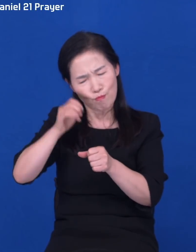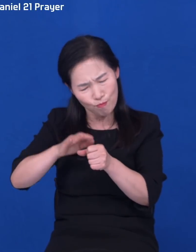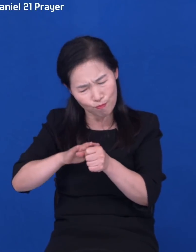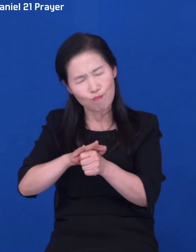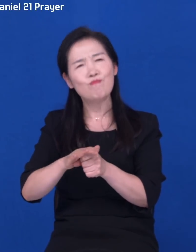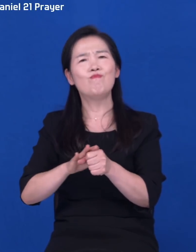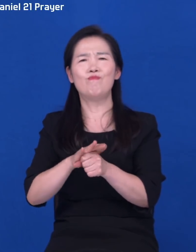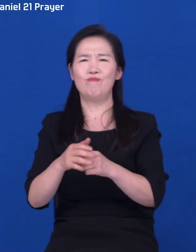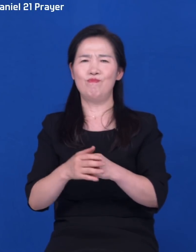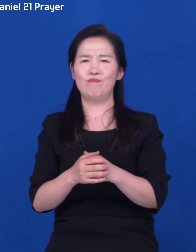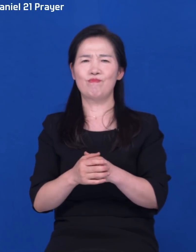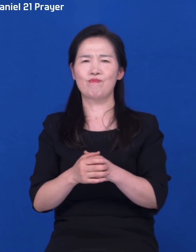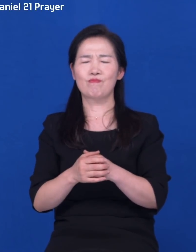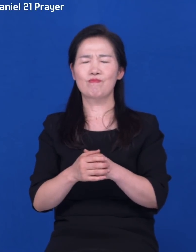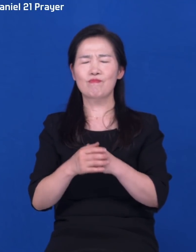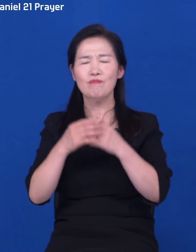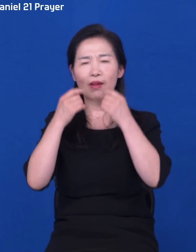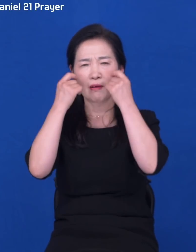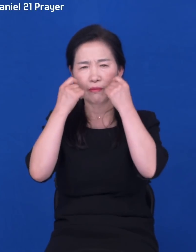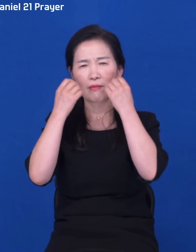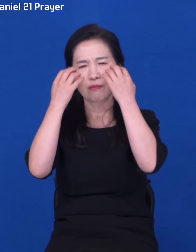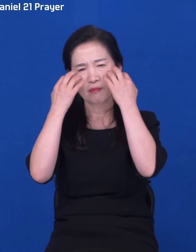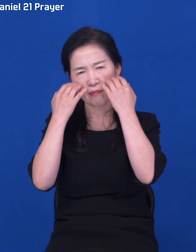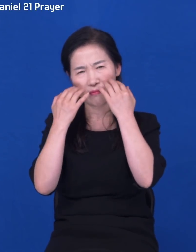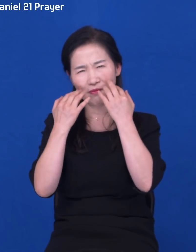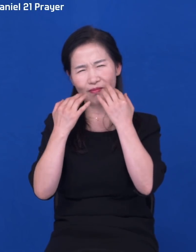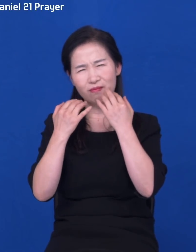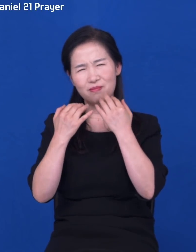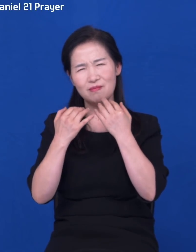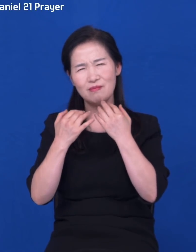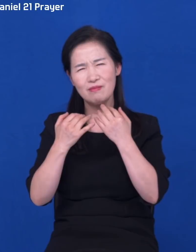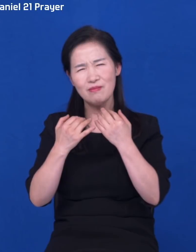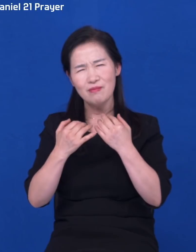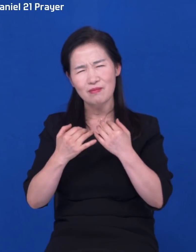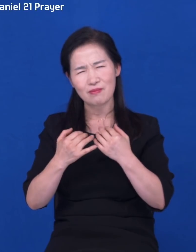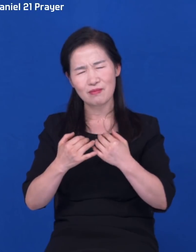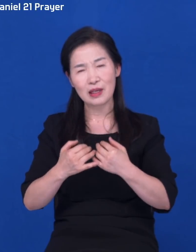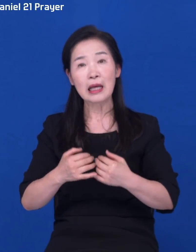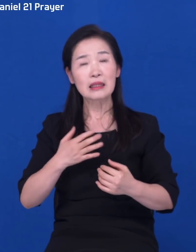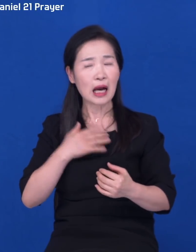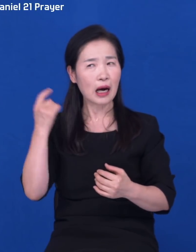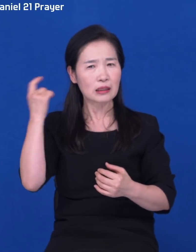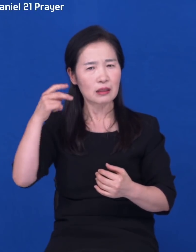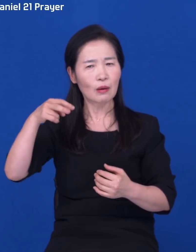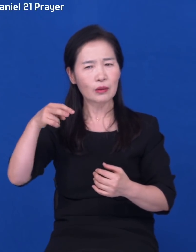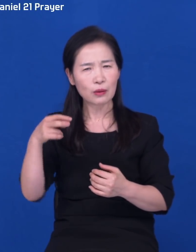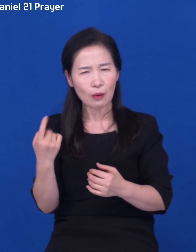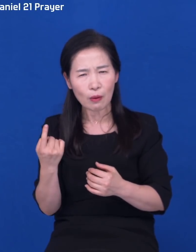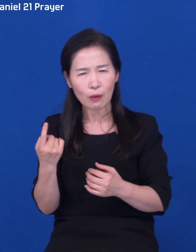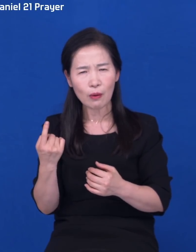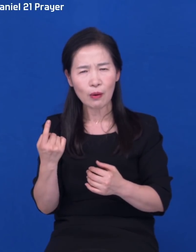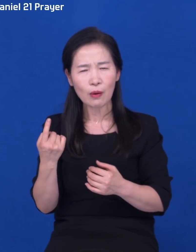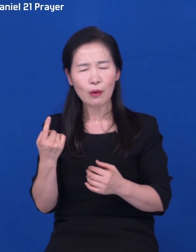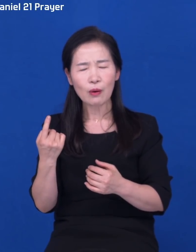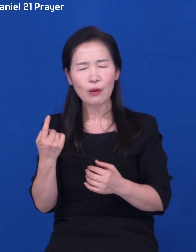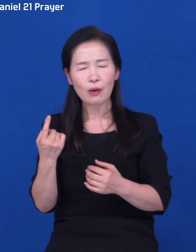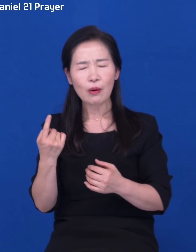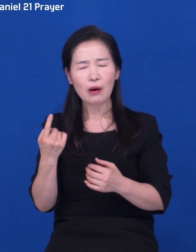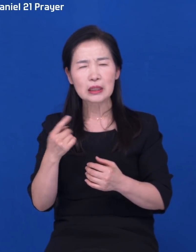들더라고요. 우는데 제 울음소리가 태어나서 처음 들어본 울음소리였어요. 그냥 몸에서 짐승 소리가 막 나는 것